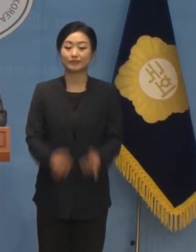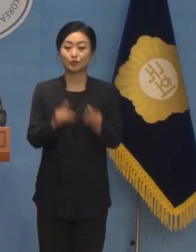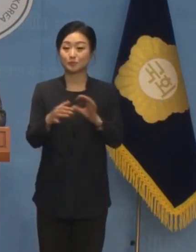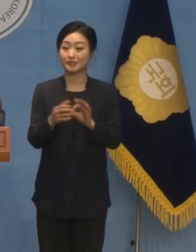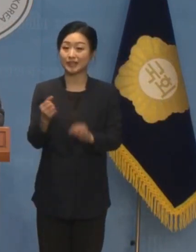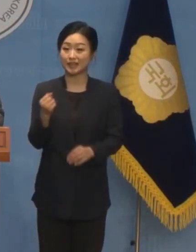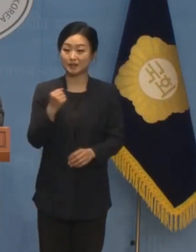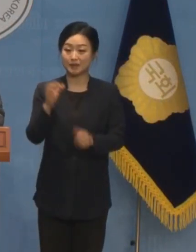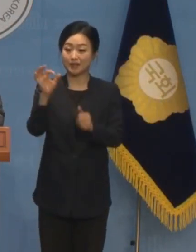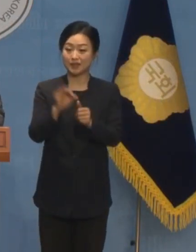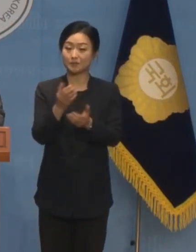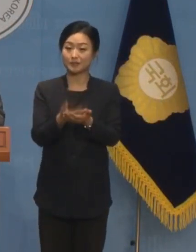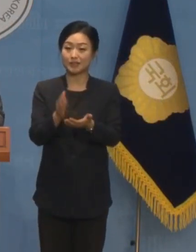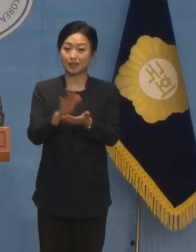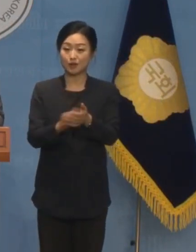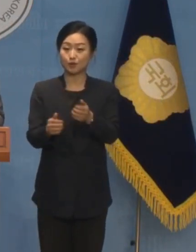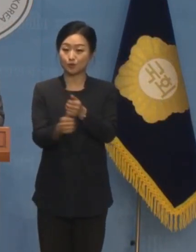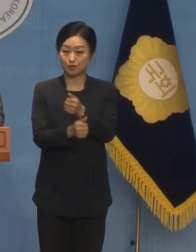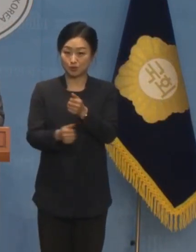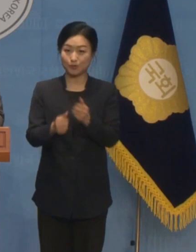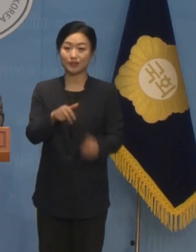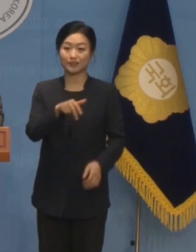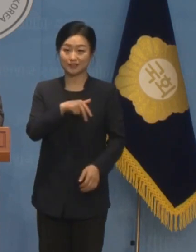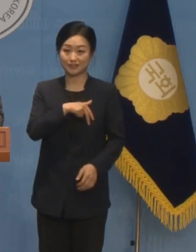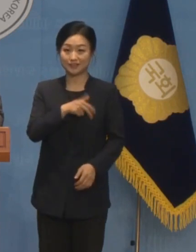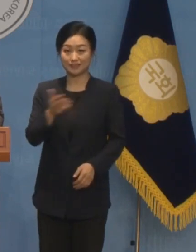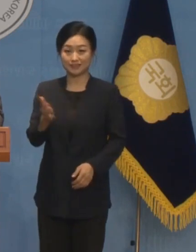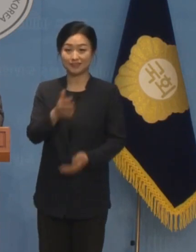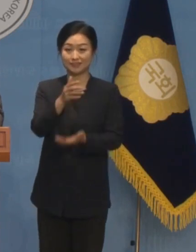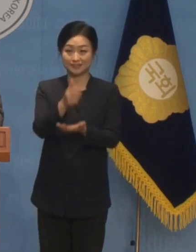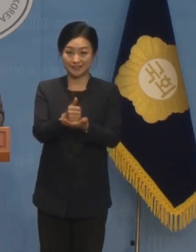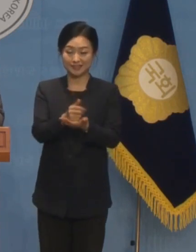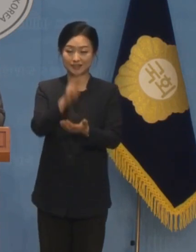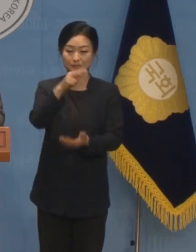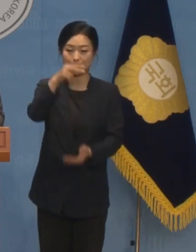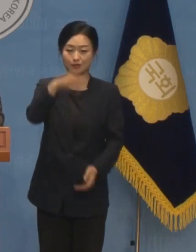국민의힘 연금개혁위원회 위원장 박수영입니다.